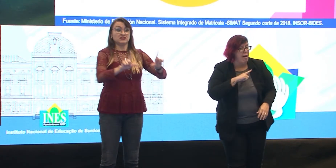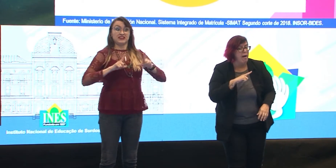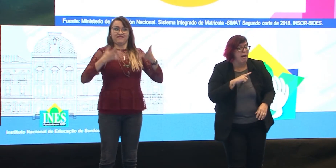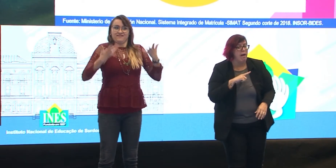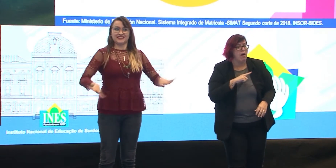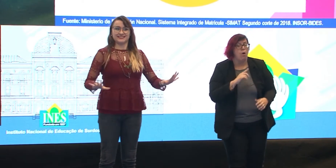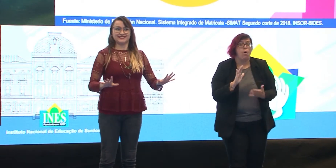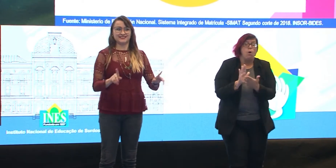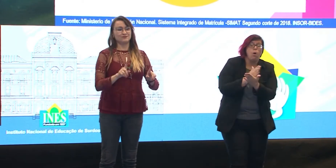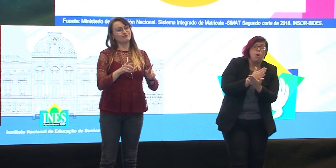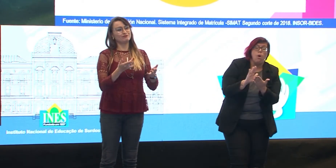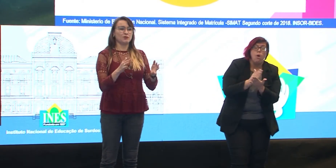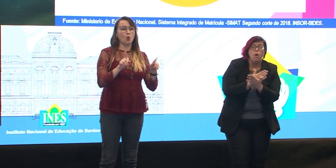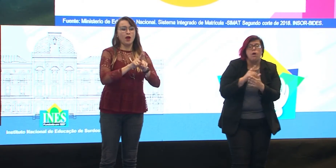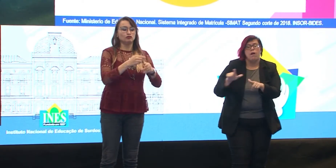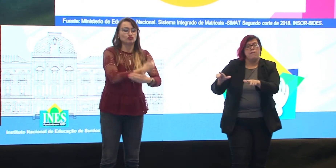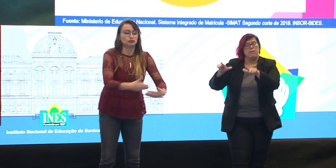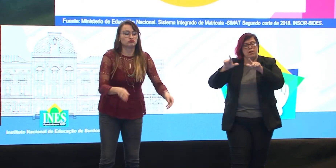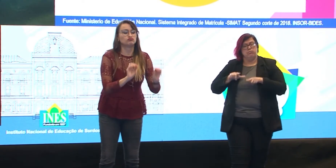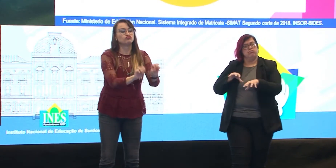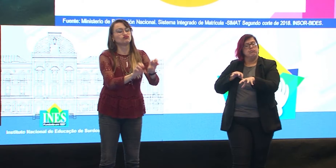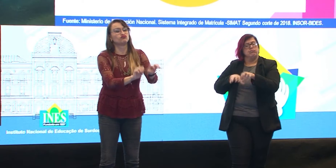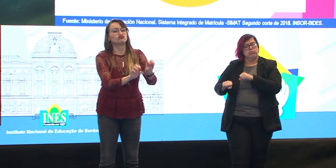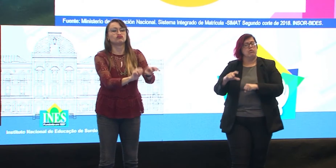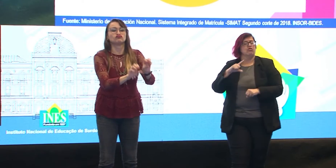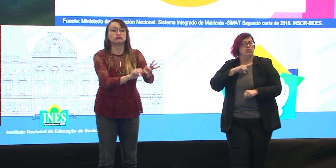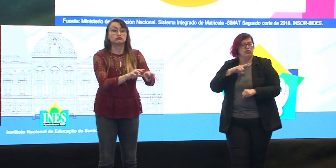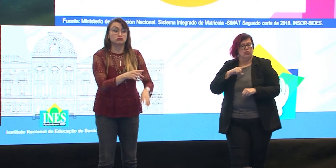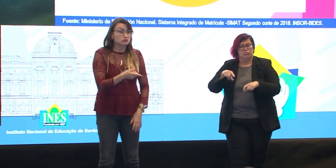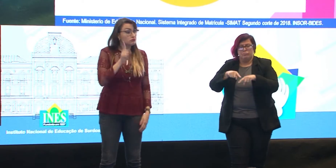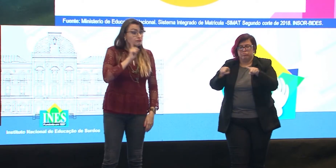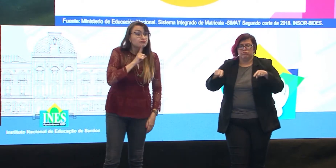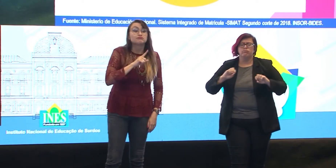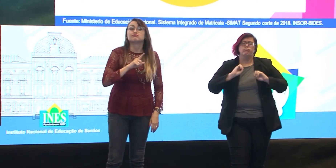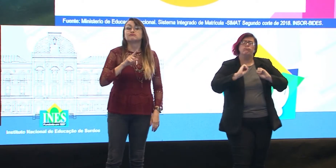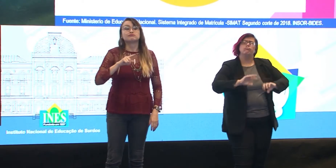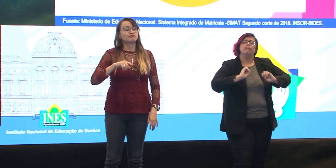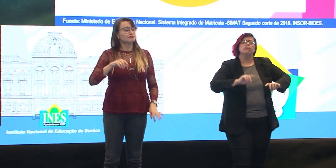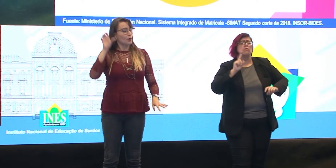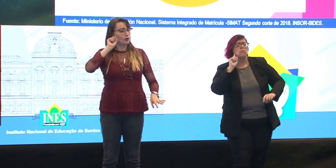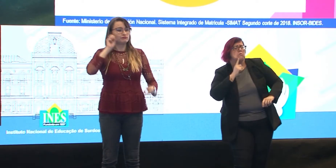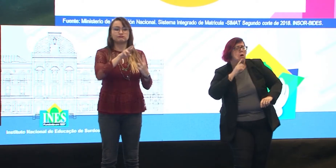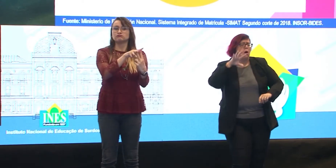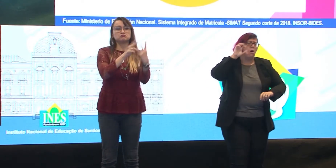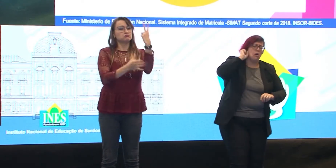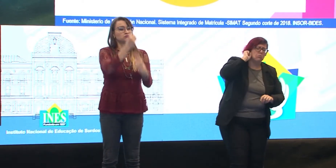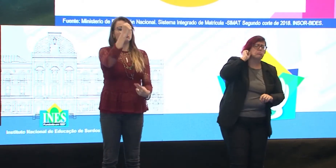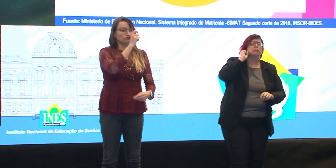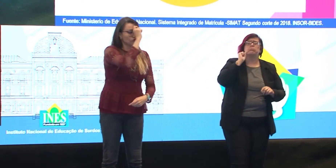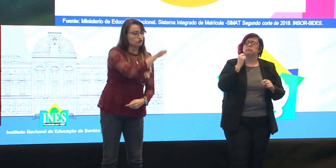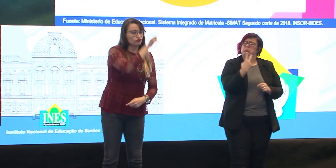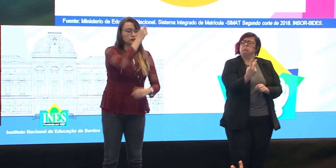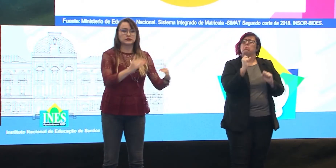na modalidade de educação inclusiva existe professores surdos e professores ouvintes atuando com esses alunos,